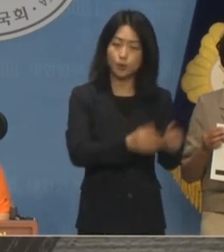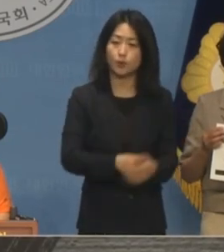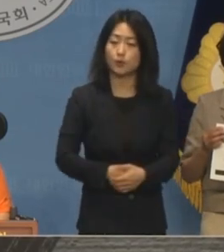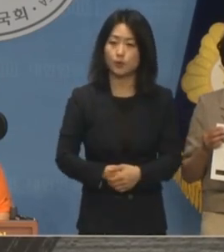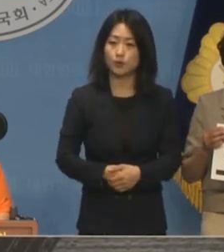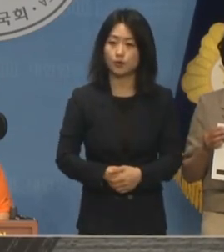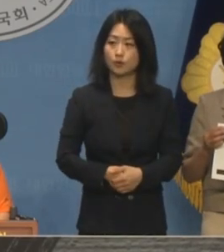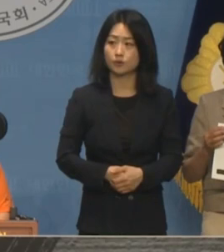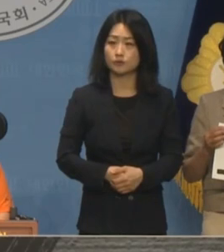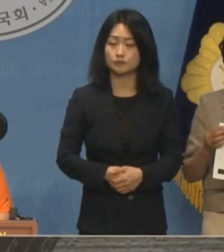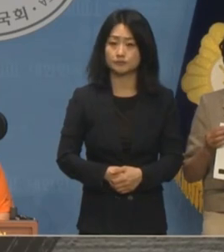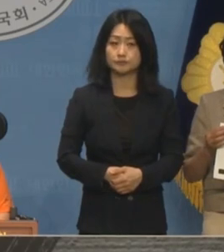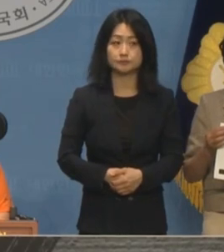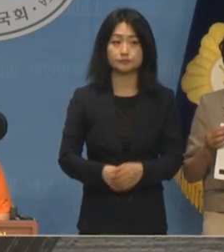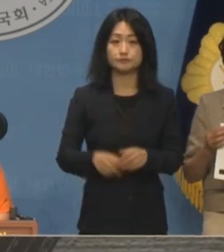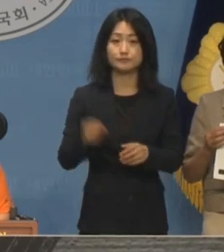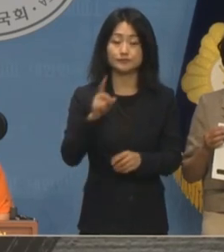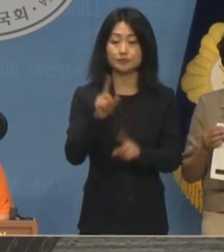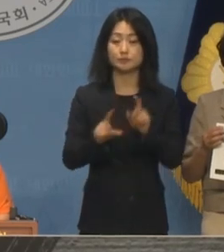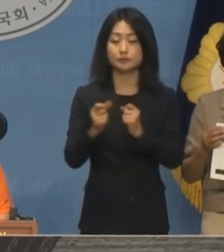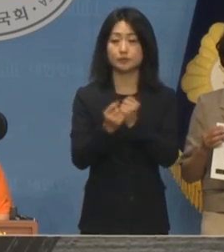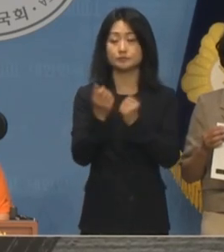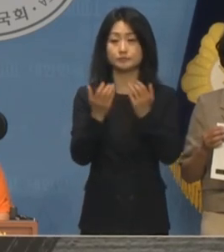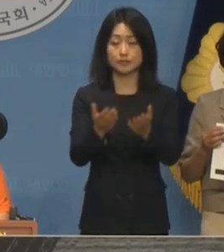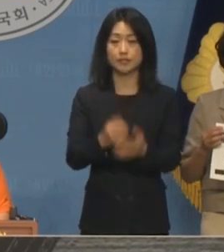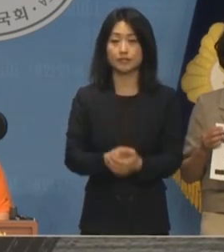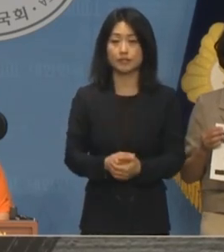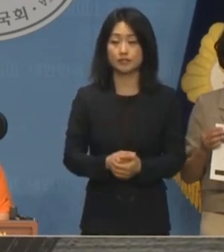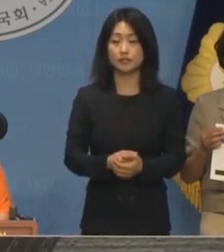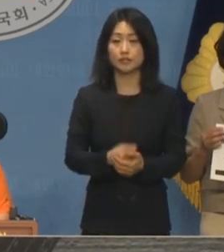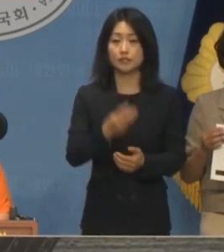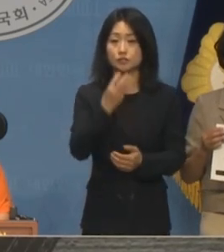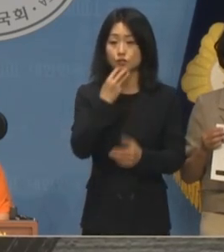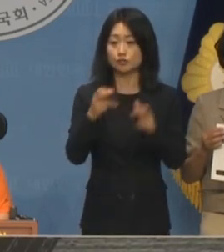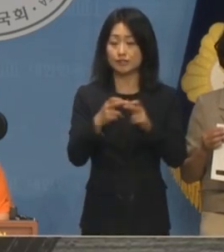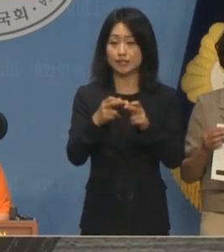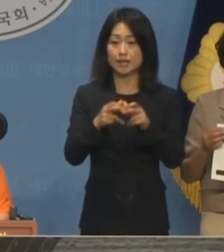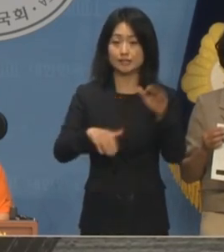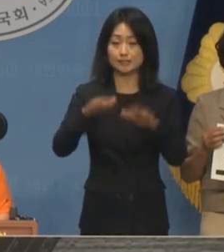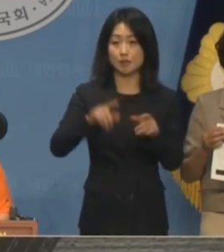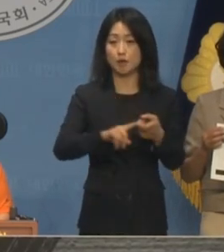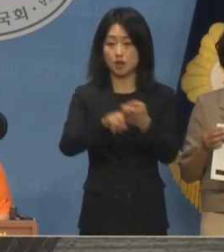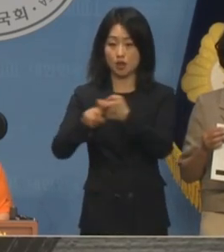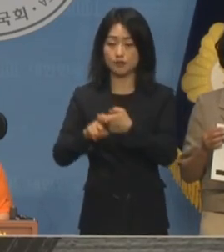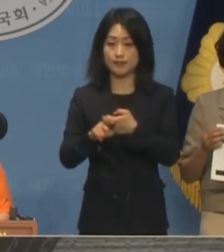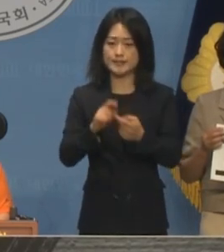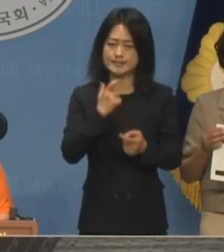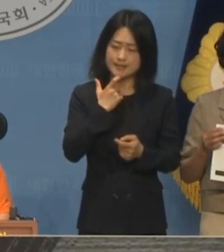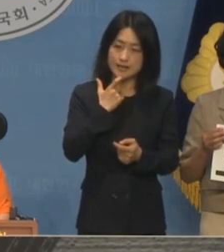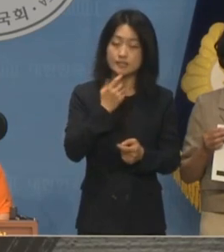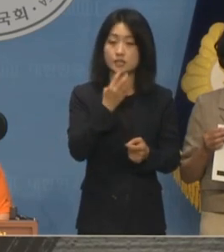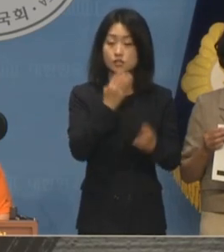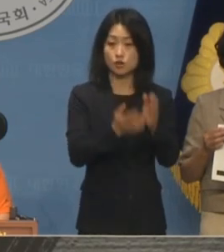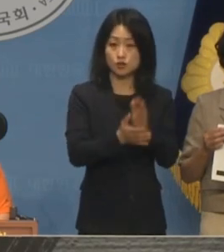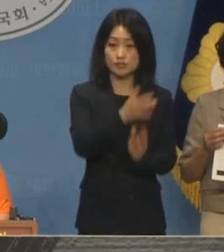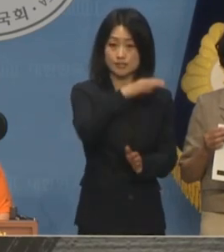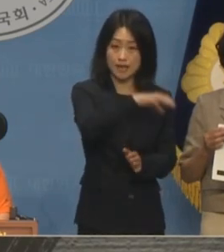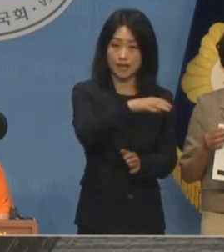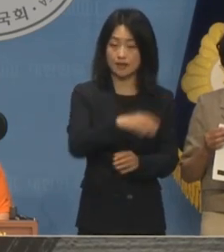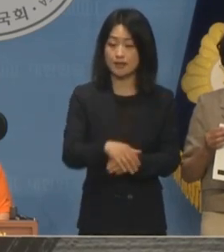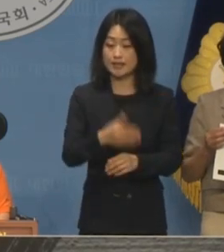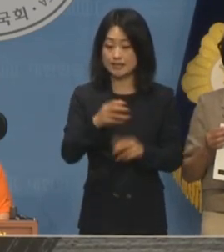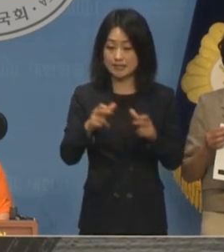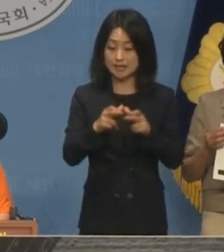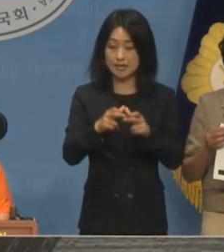폐기하십시오. 저희 오늘 이 자리에서 다시 한번 말씀드리겠습니다. 서울장애인 처벌철폐연대 끝까지 서울시 장애인 탈시설 지원